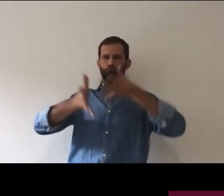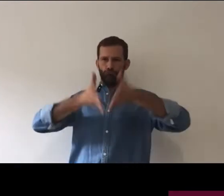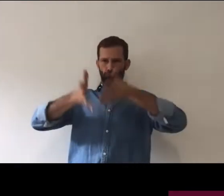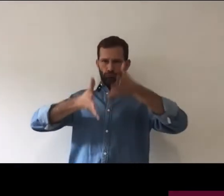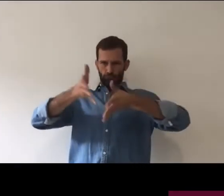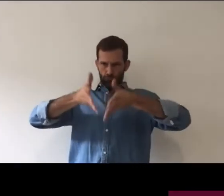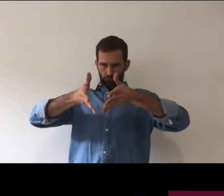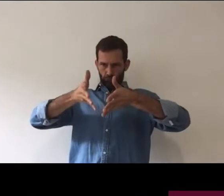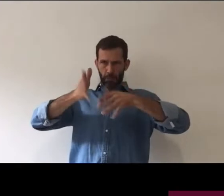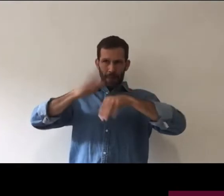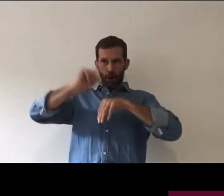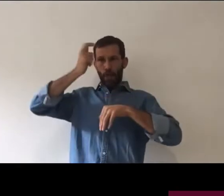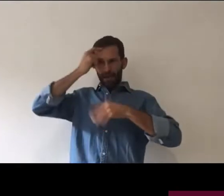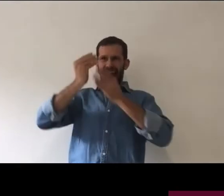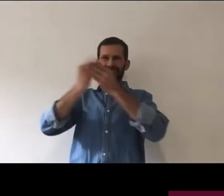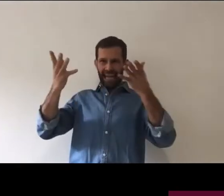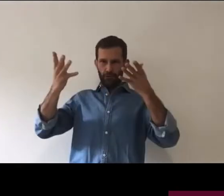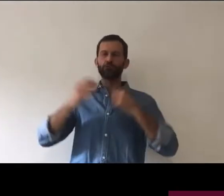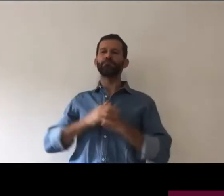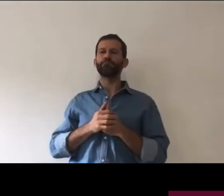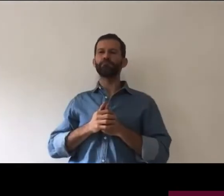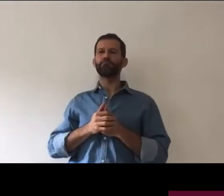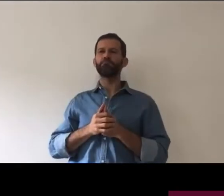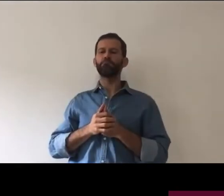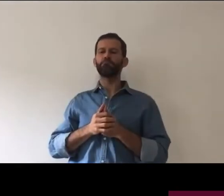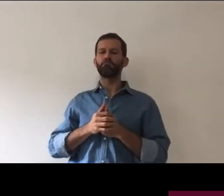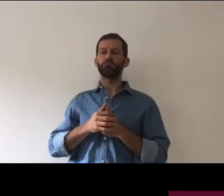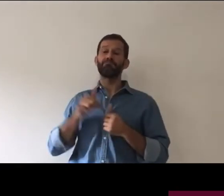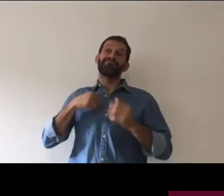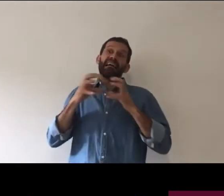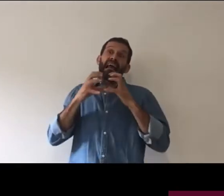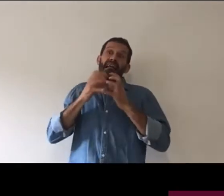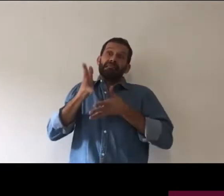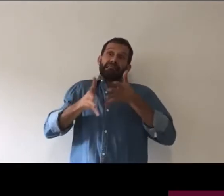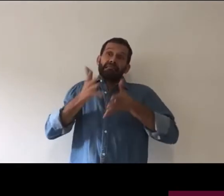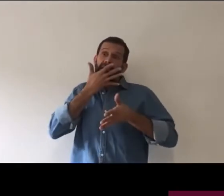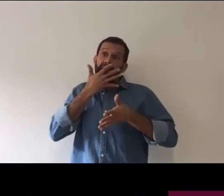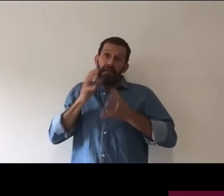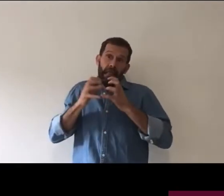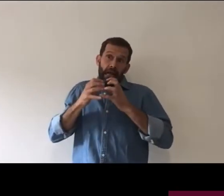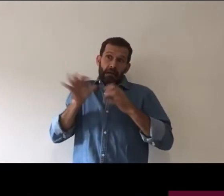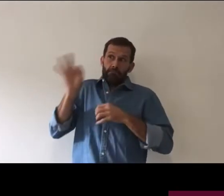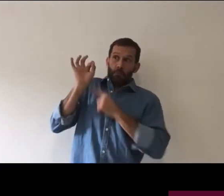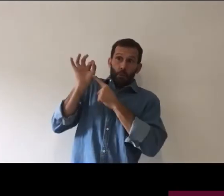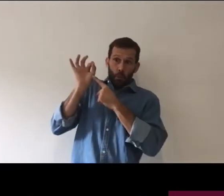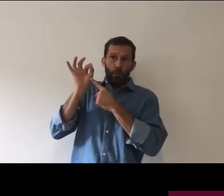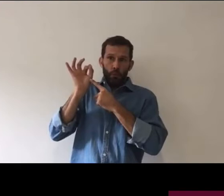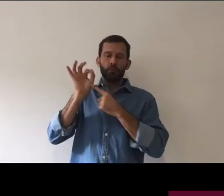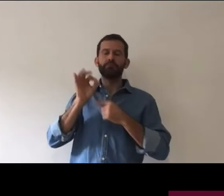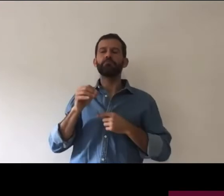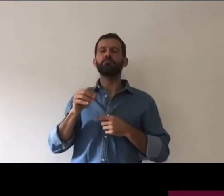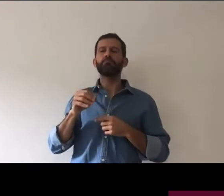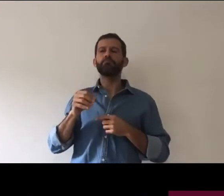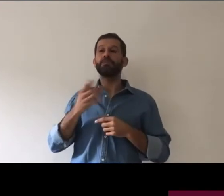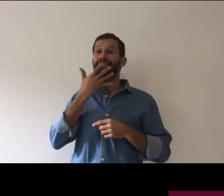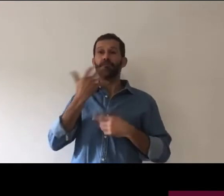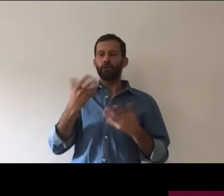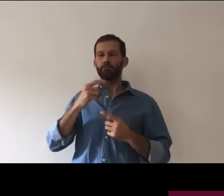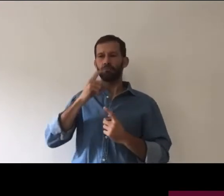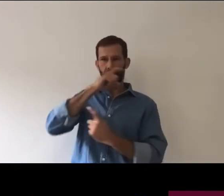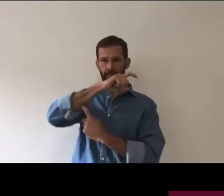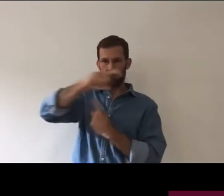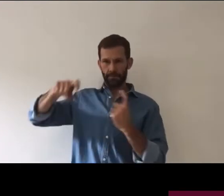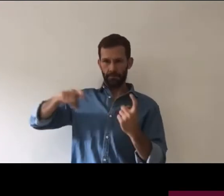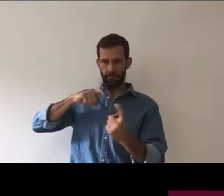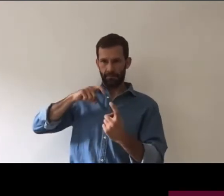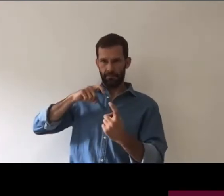ser, lo voy a asignar para que veáis el concepto abstracto. Es un signo de granada que he